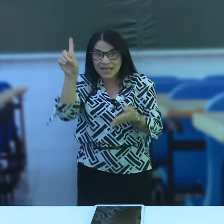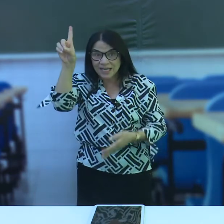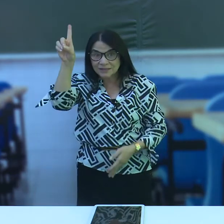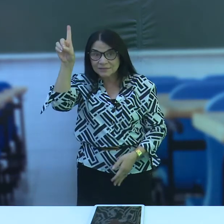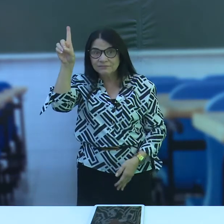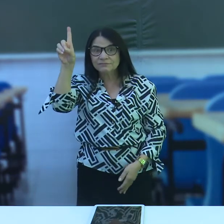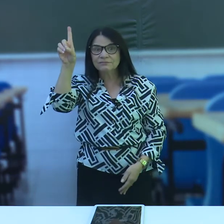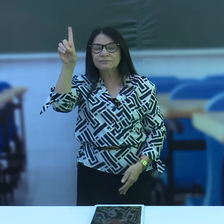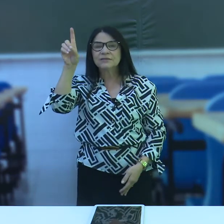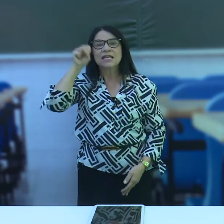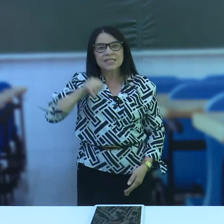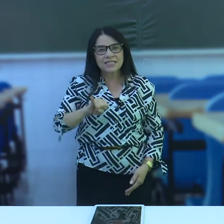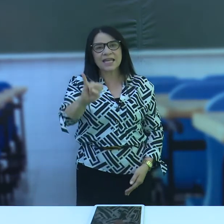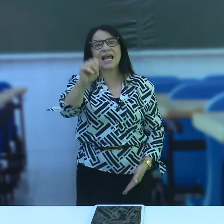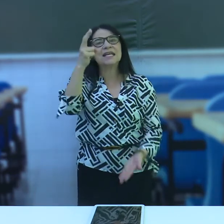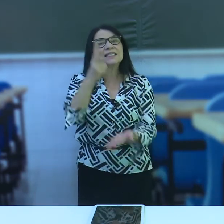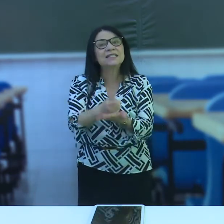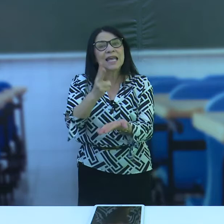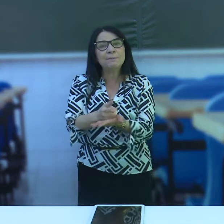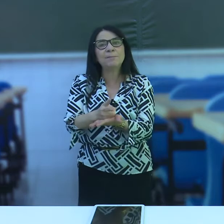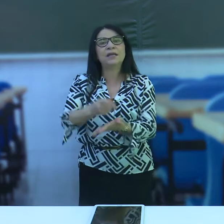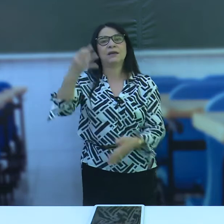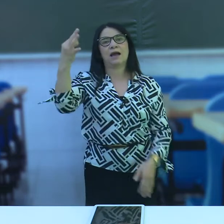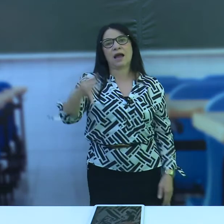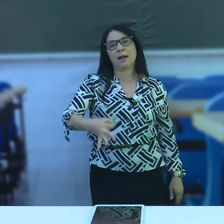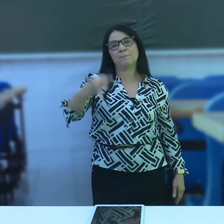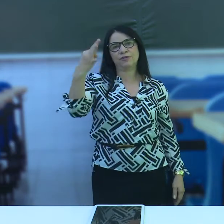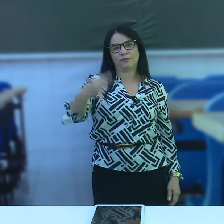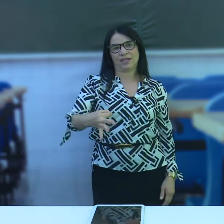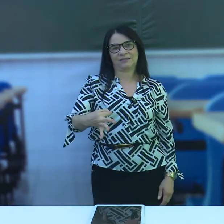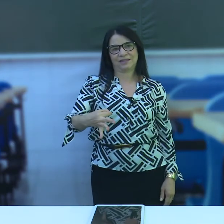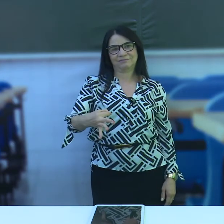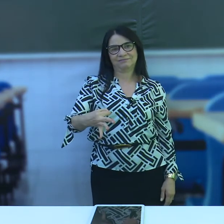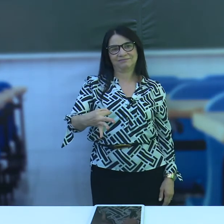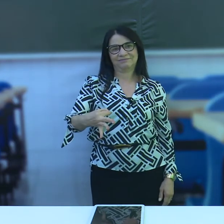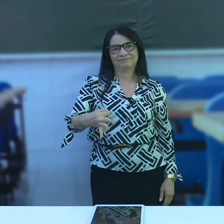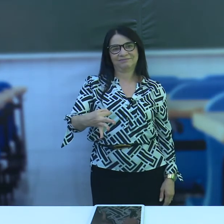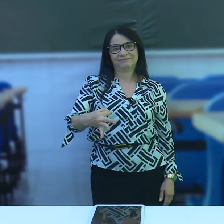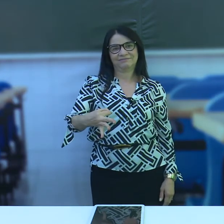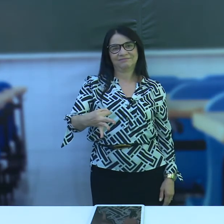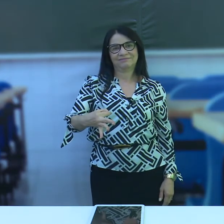Bíblia será sempre a perfeita,